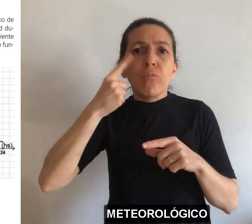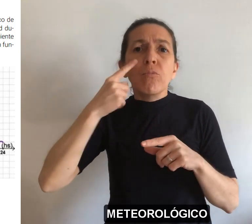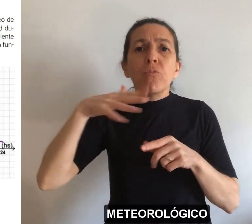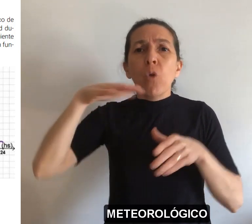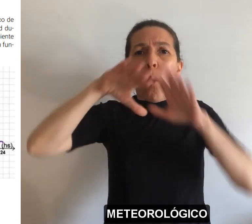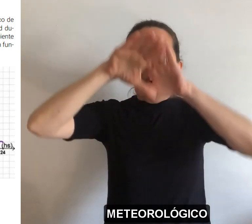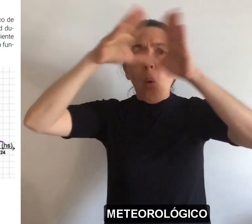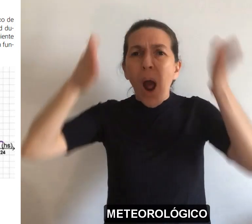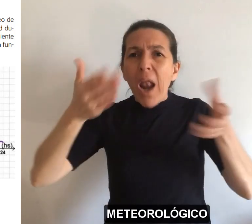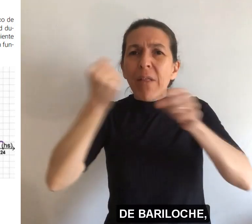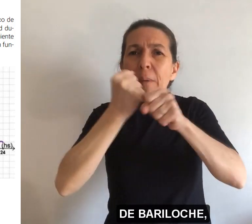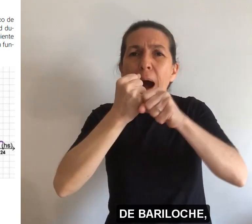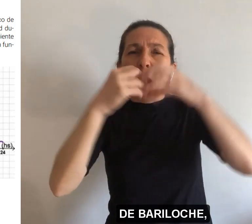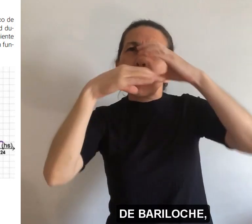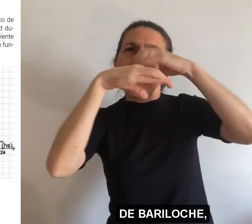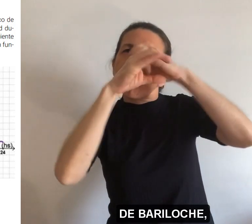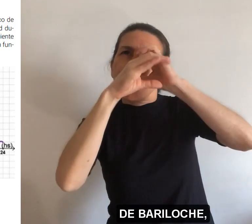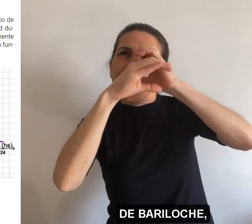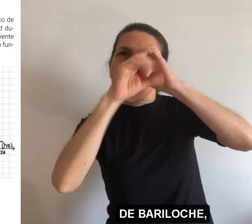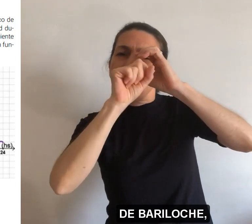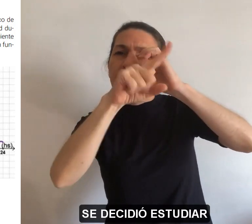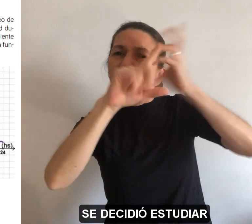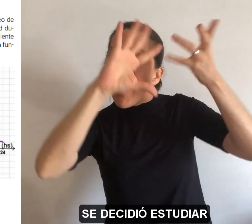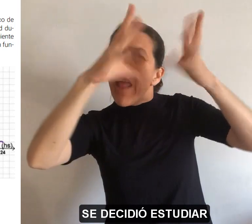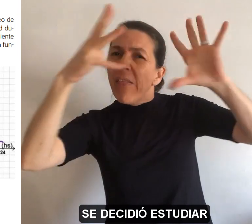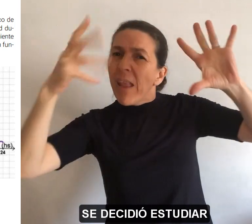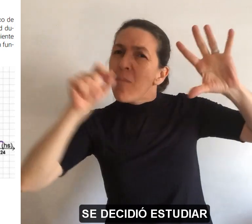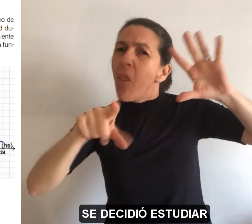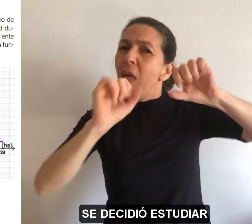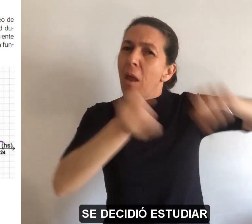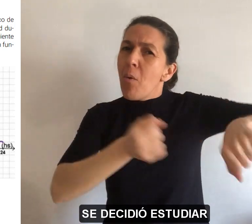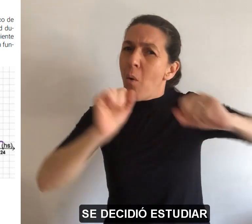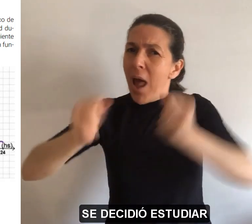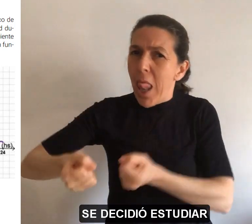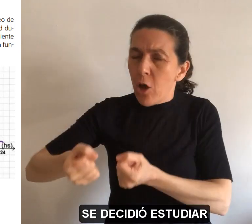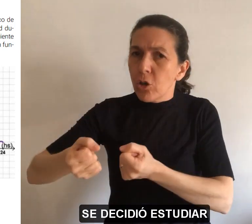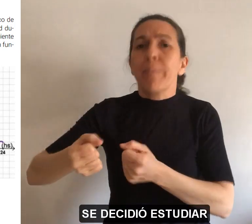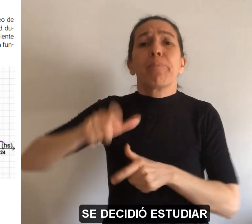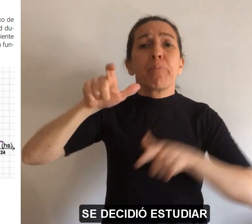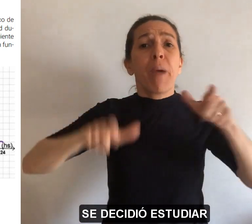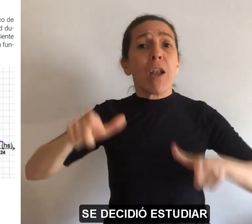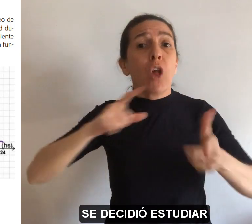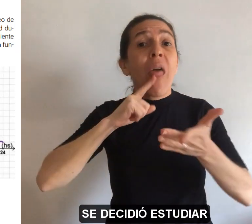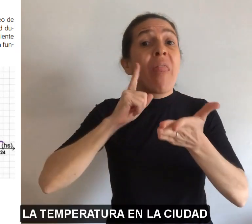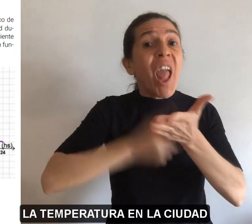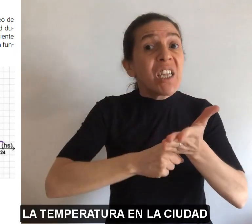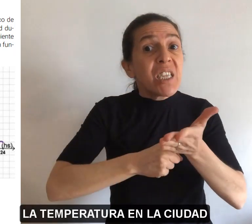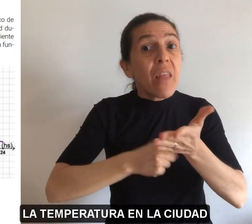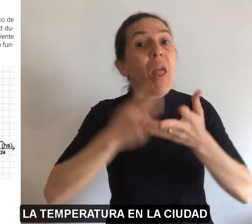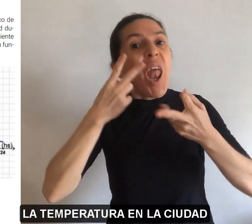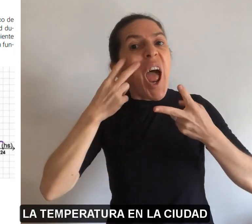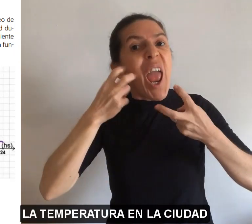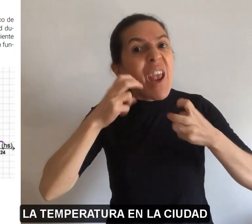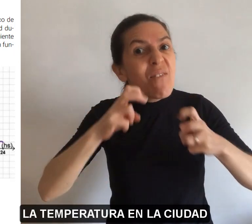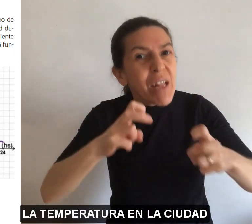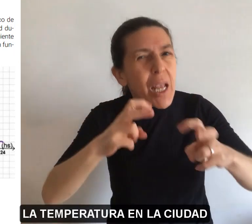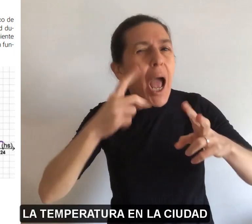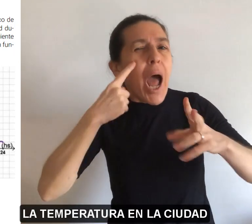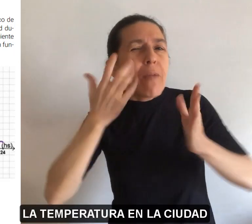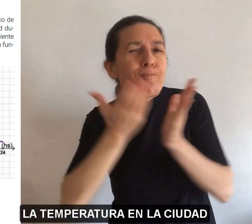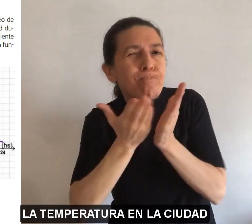meteorológico de Bariloche, se decidió estudiar la temperatura